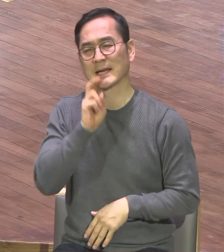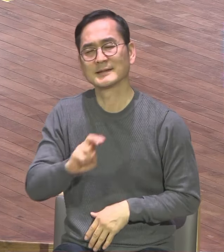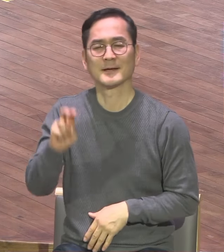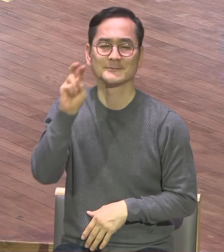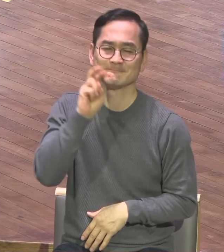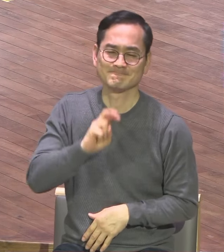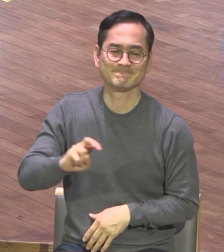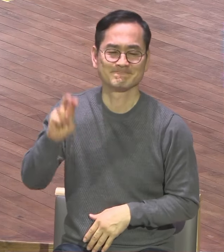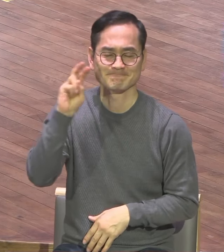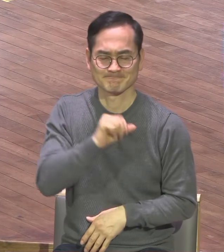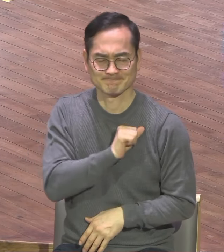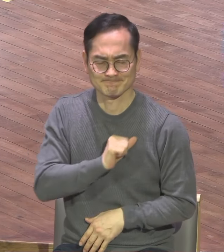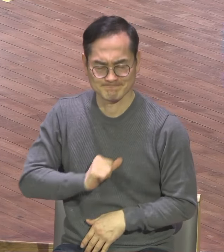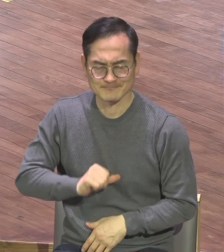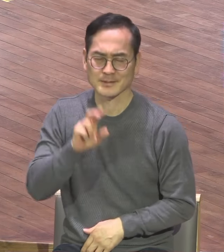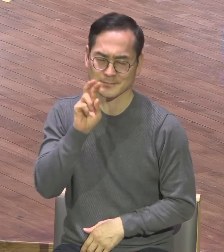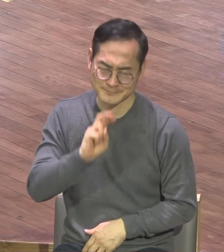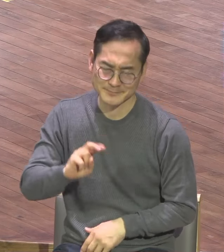그렇게 바꾸었어요.